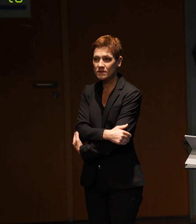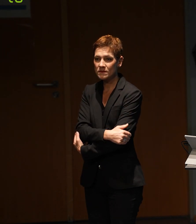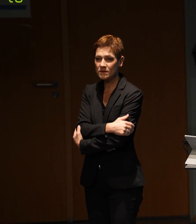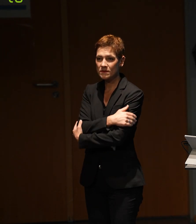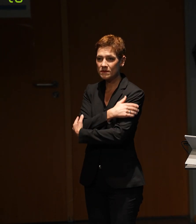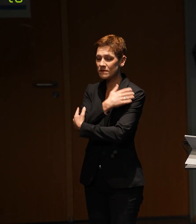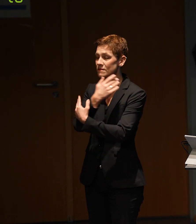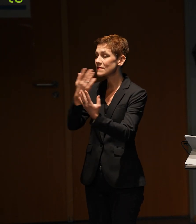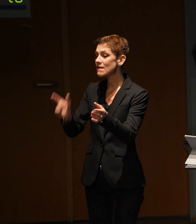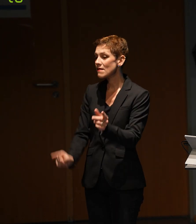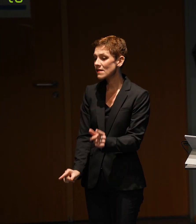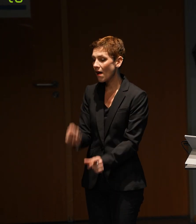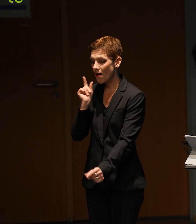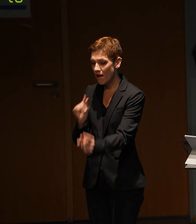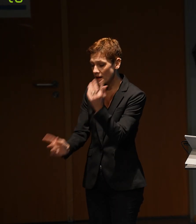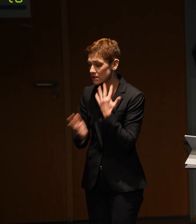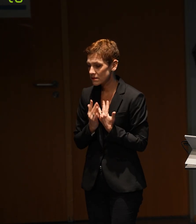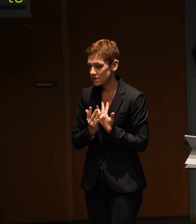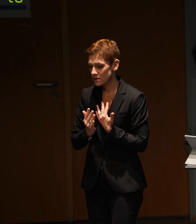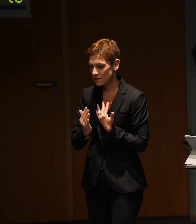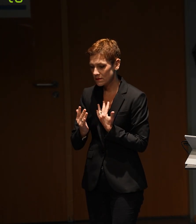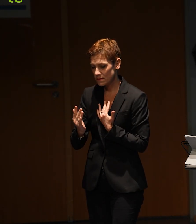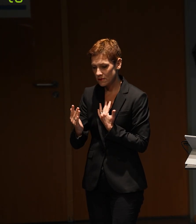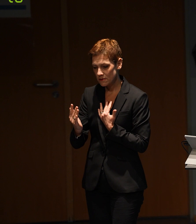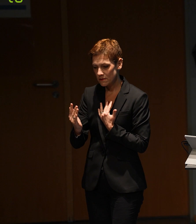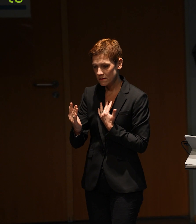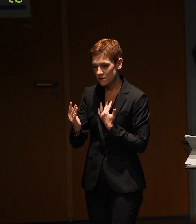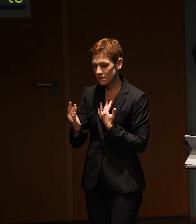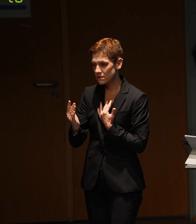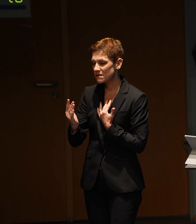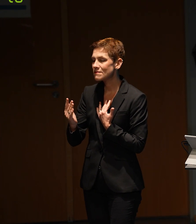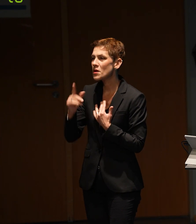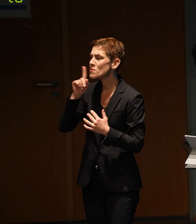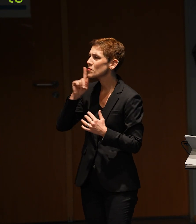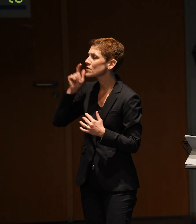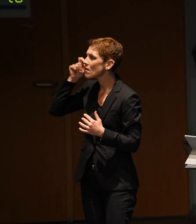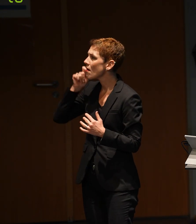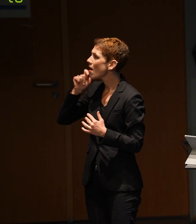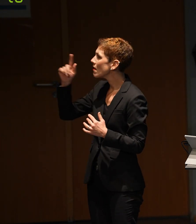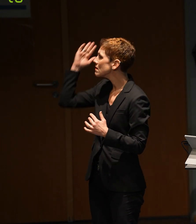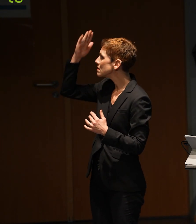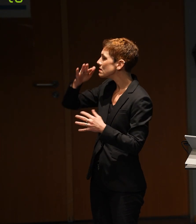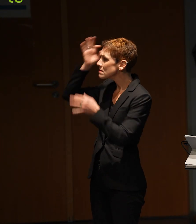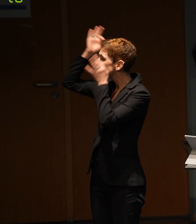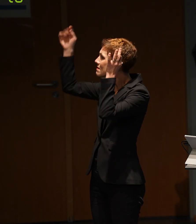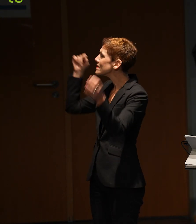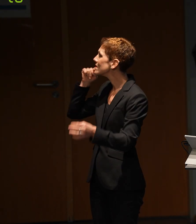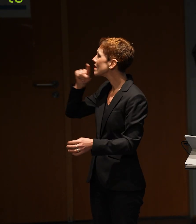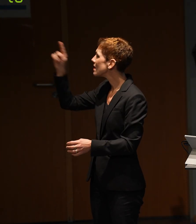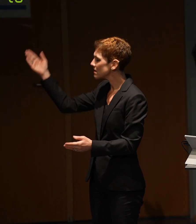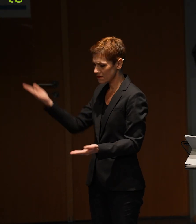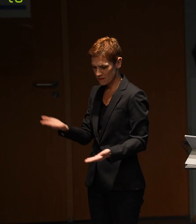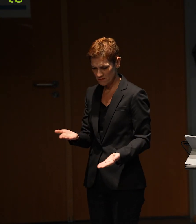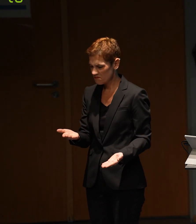Dieses Gras ist zu dunkel, um von den weißen Köpfen alter Mütter zu stammen. Dunkler als